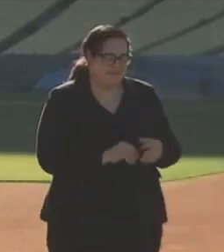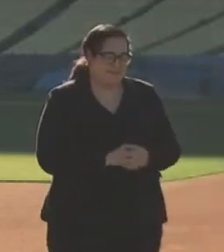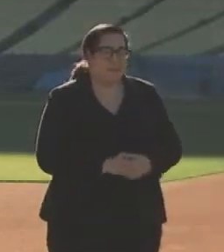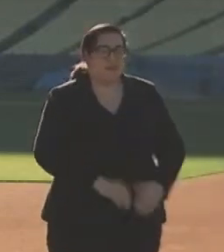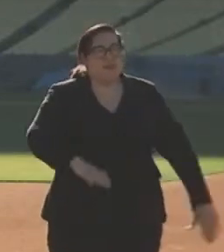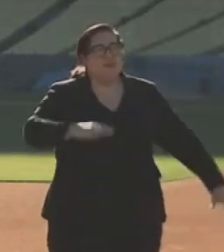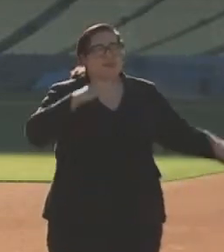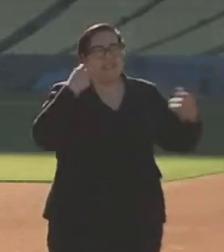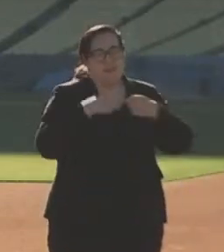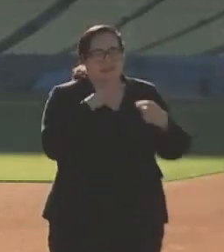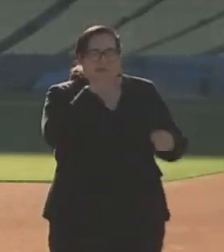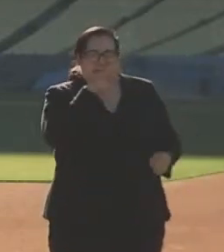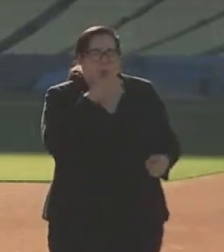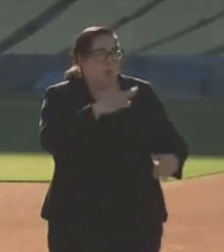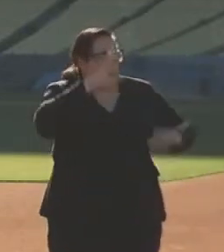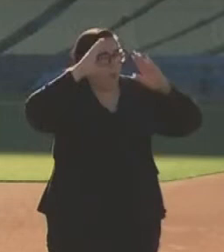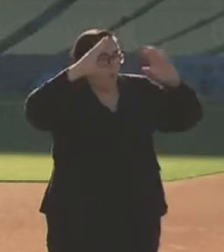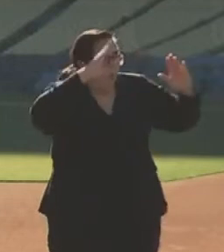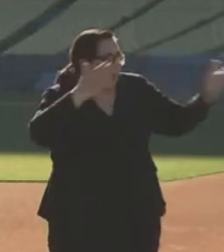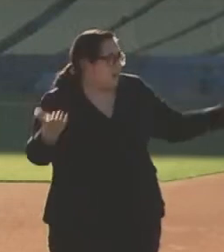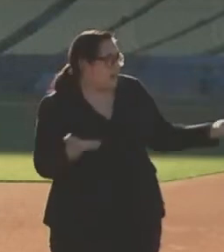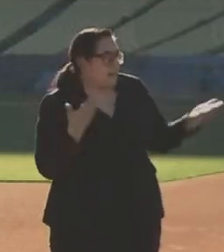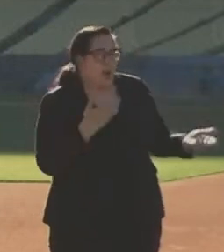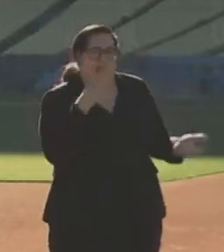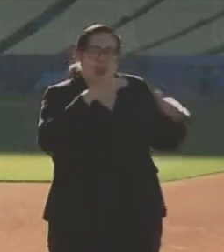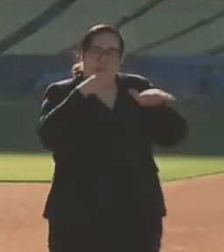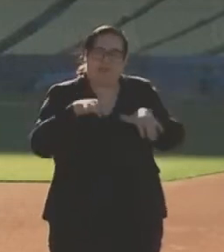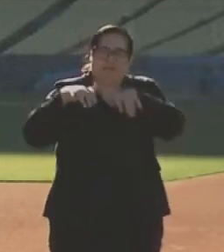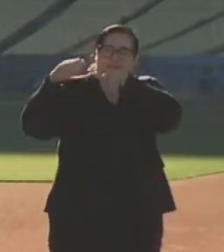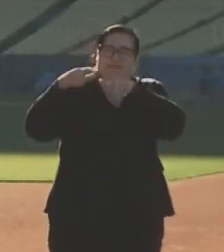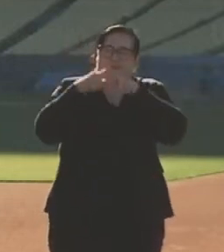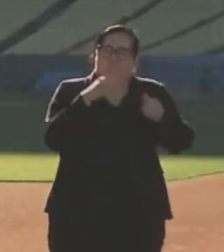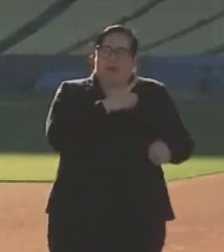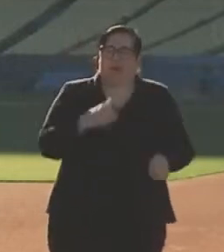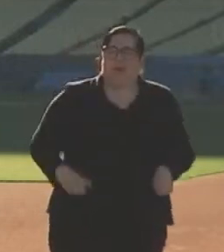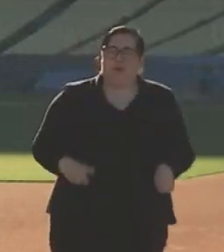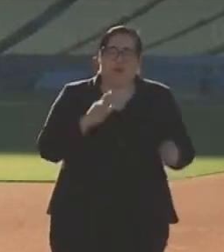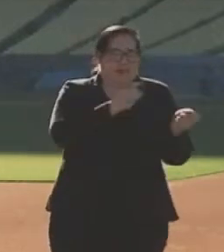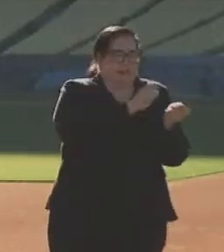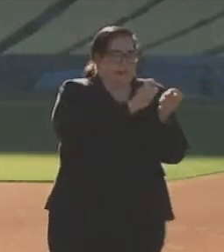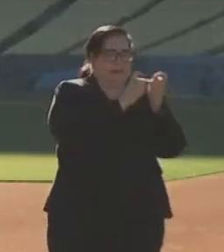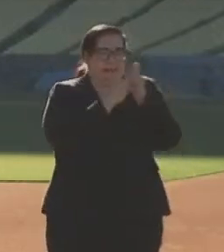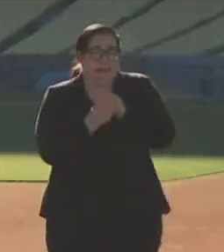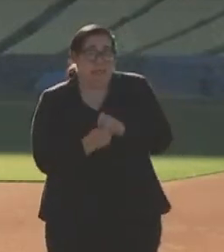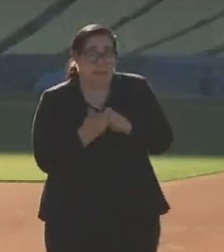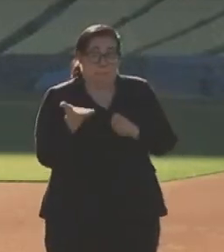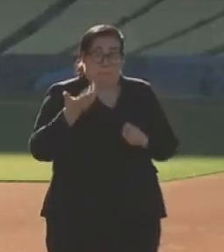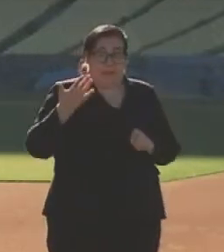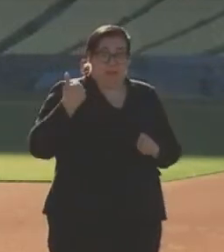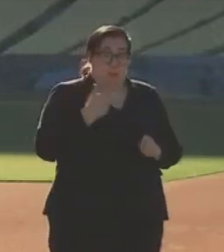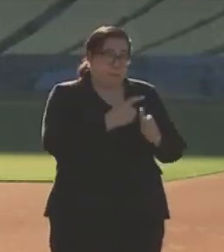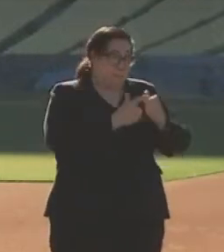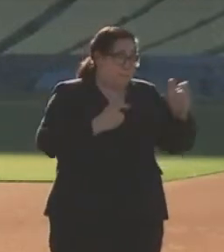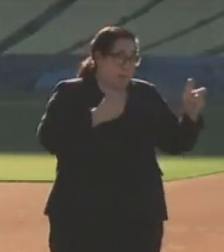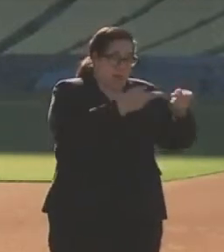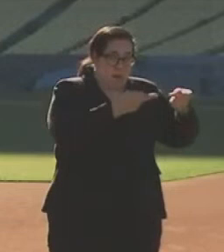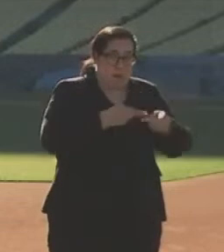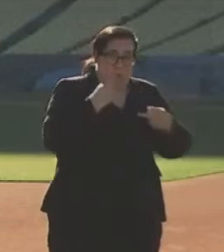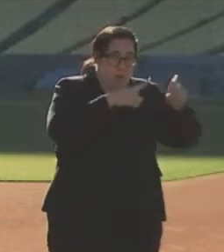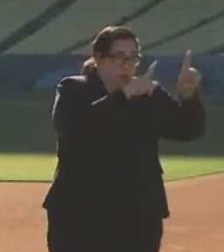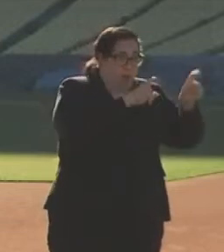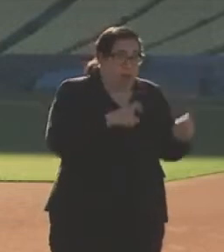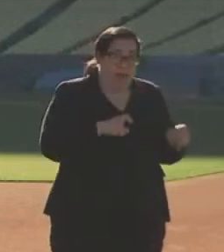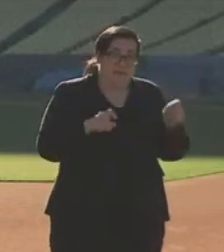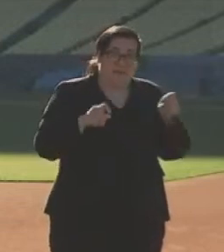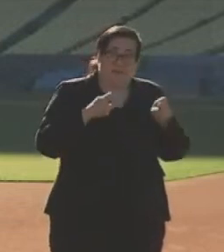Hola, estamos aquí en el Estadio de los Dodgers para transformar lo que ha sido el mayor centro de pruebas del país, en lo que será